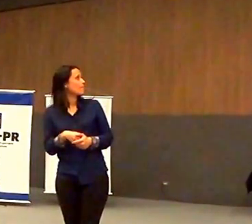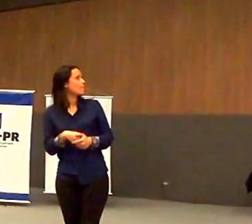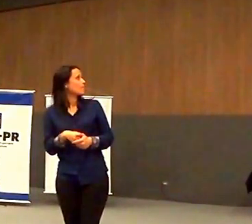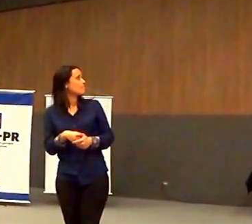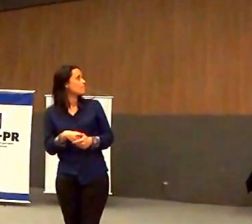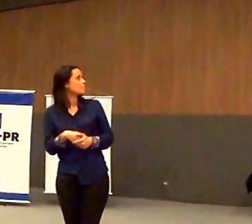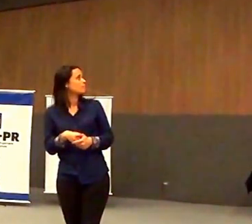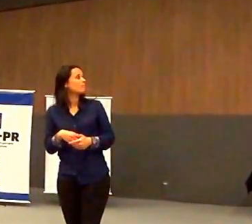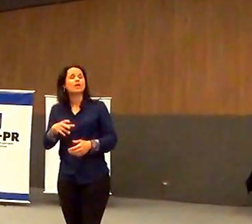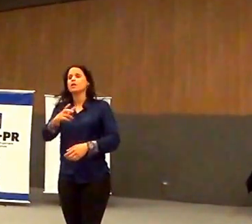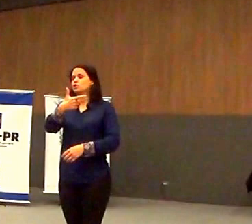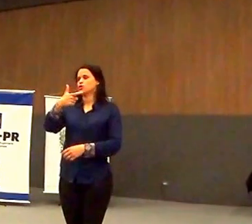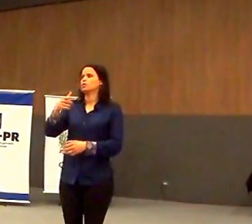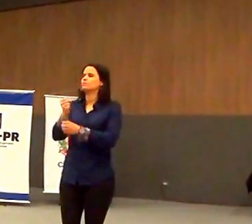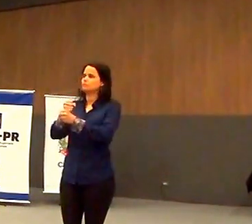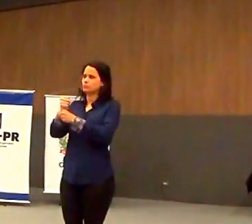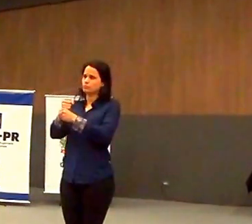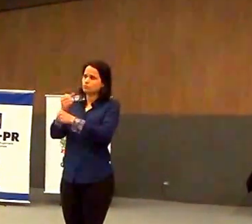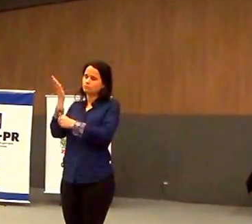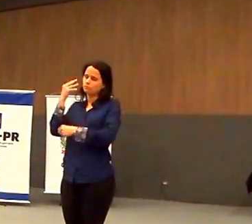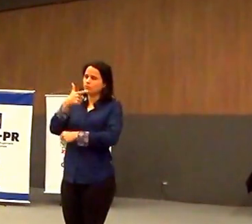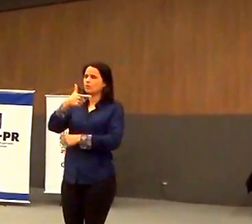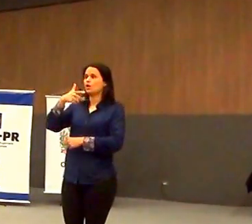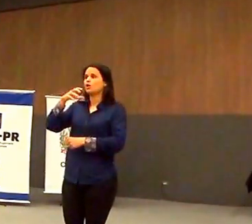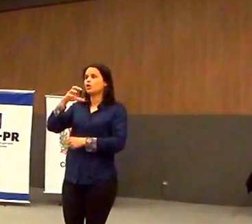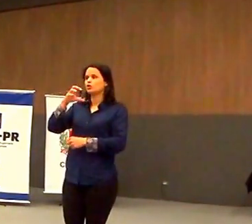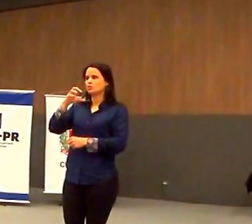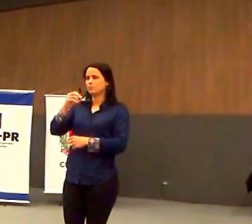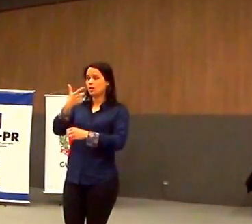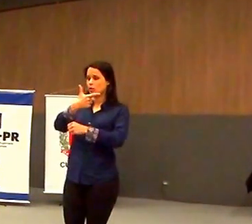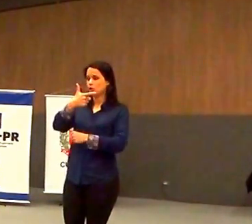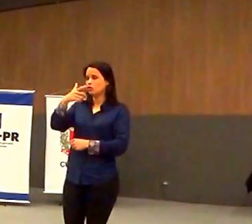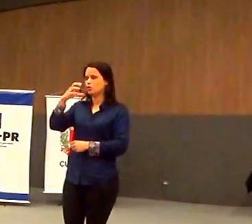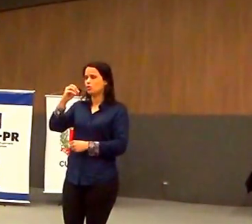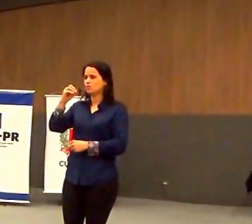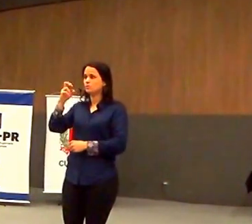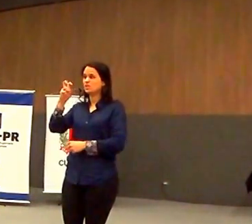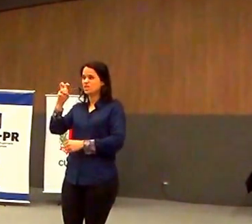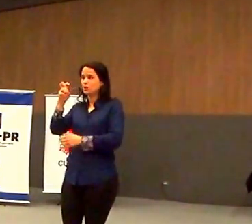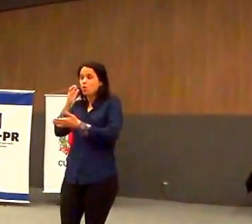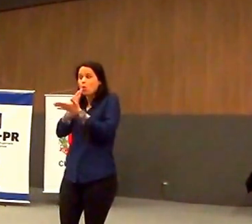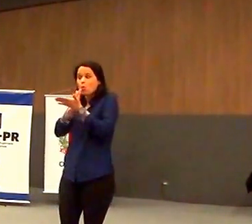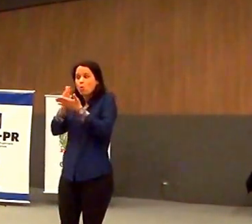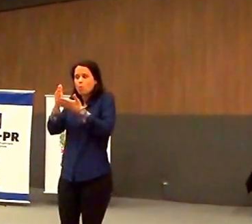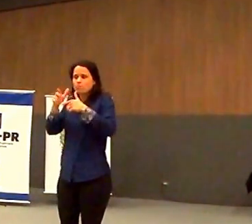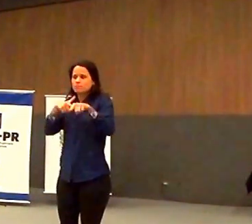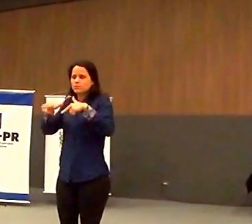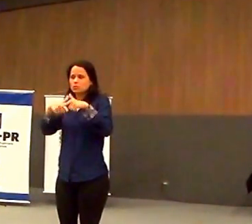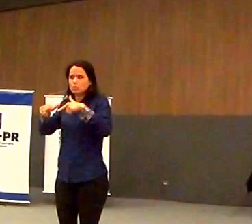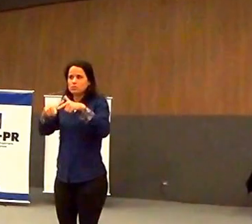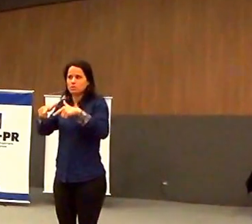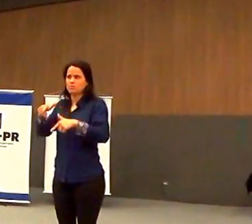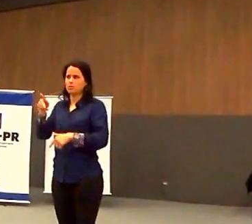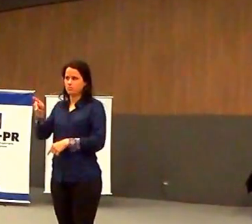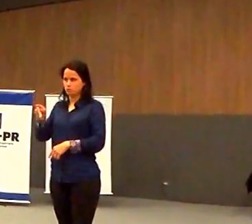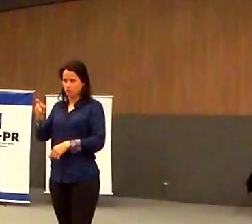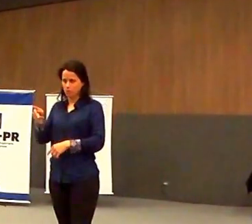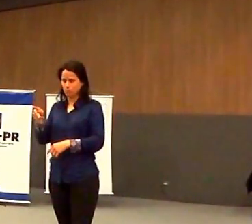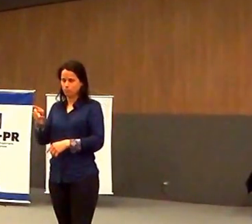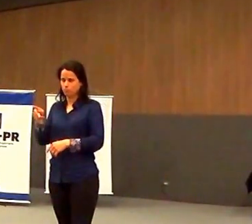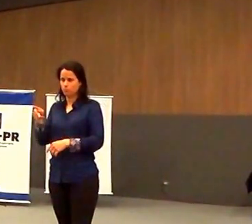comparativo entre 2005, que foi o primeiro ano de atuação da Pastoral da Pessoa Idosa, e a nível do Brasil, né,